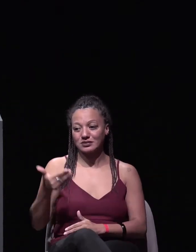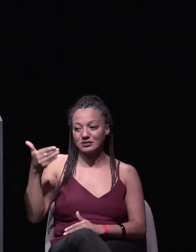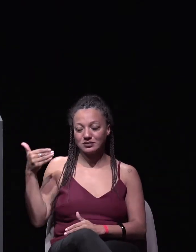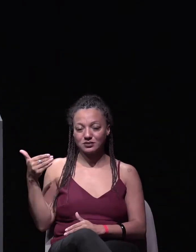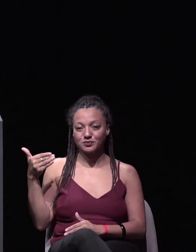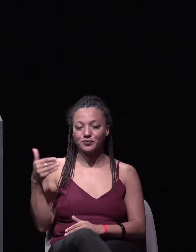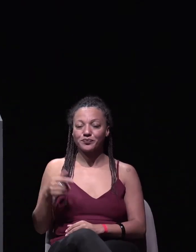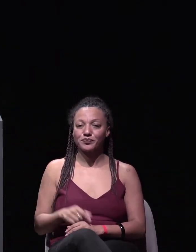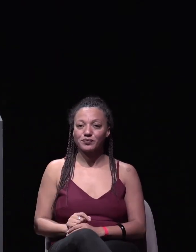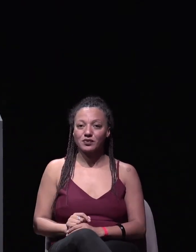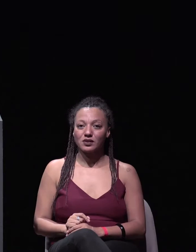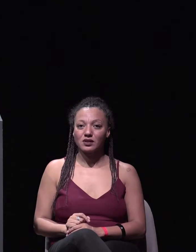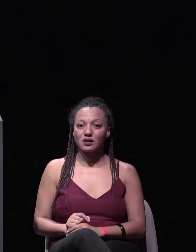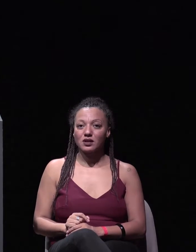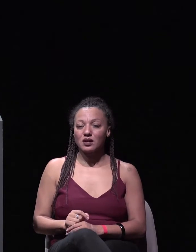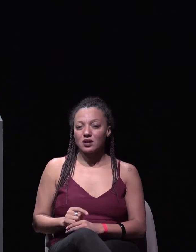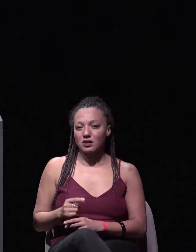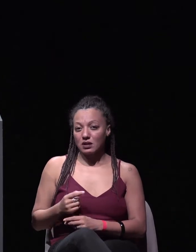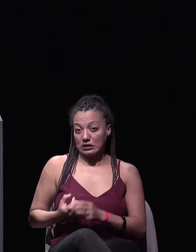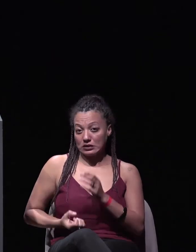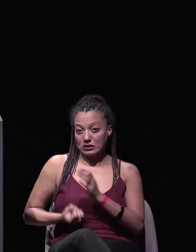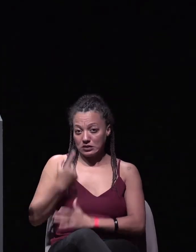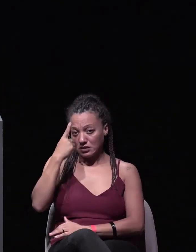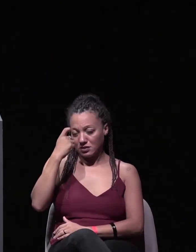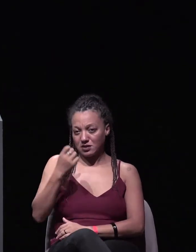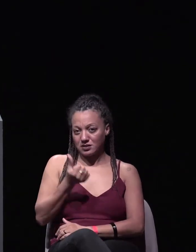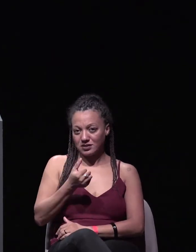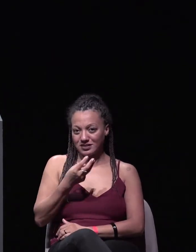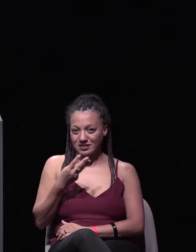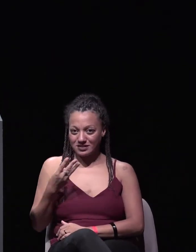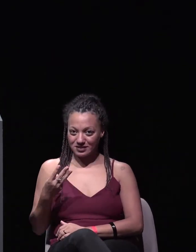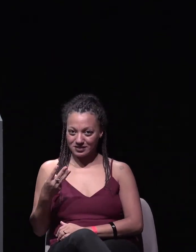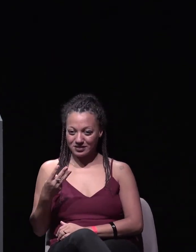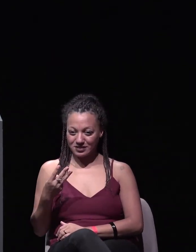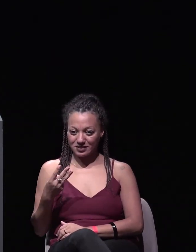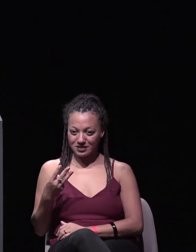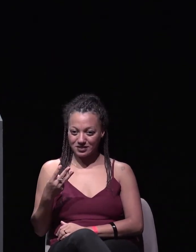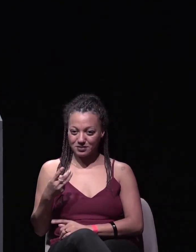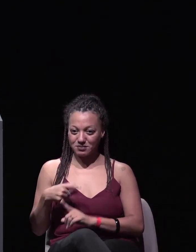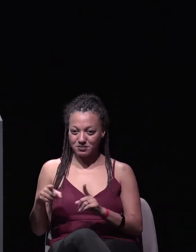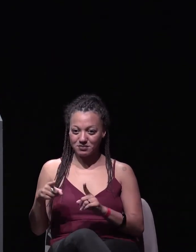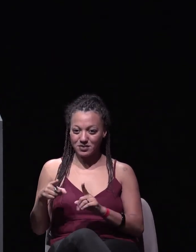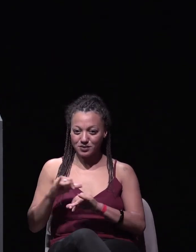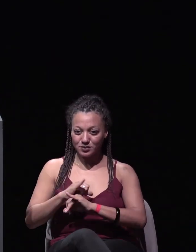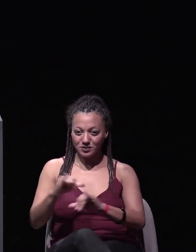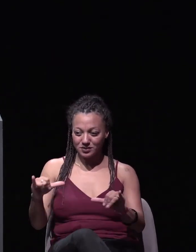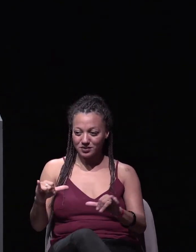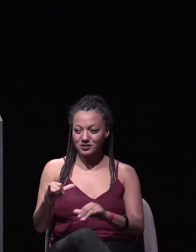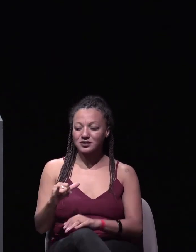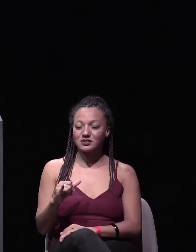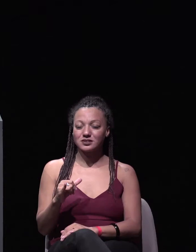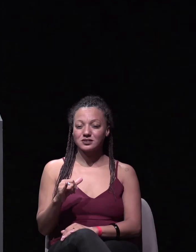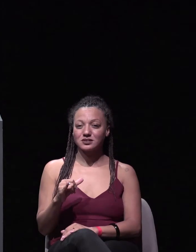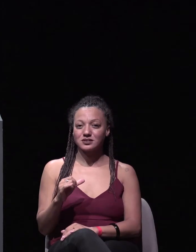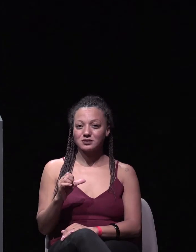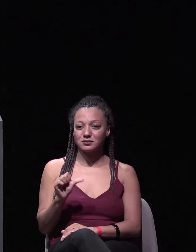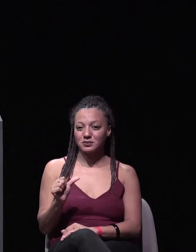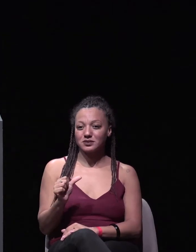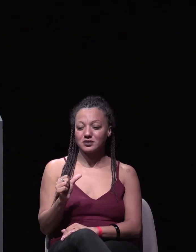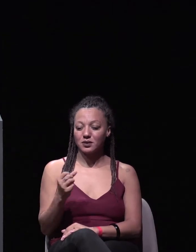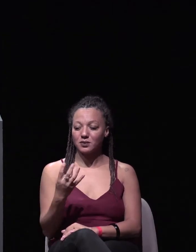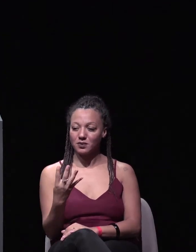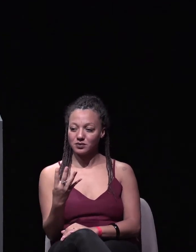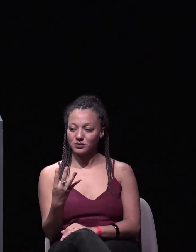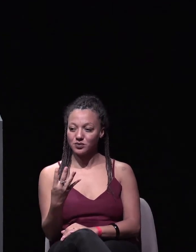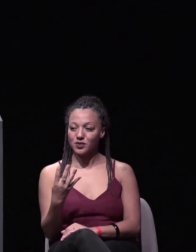63 e lançada no ano seguinte, há uma composição do Sam Cooke que se chama A Change's Gonna Come, ou